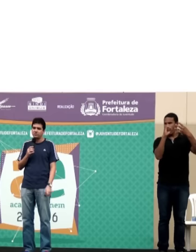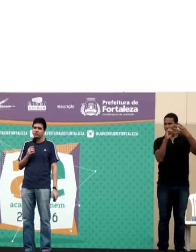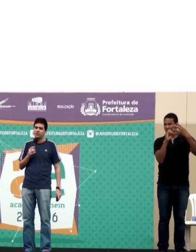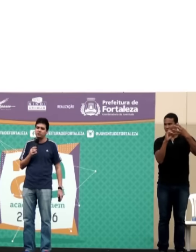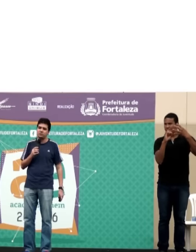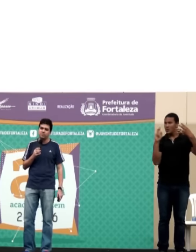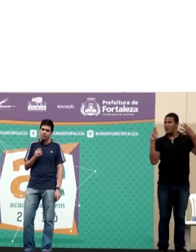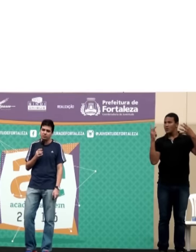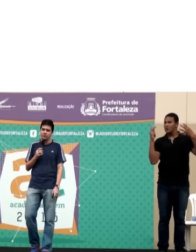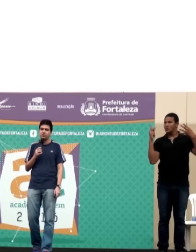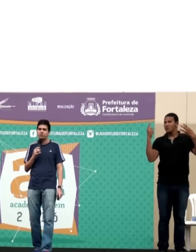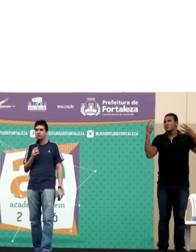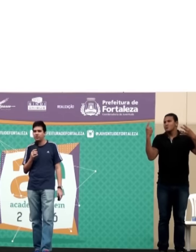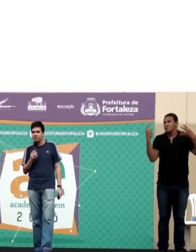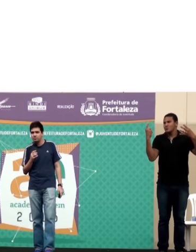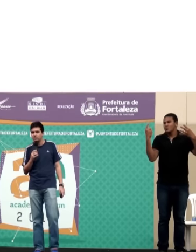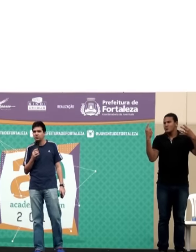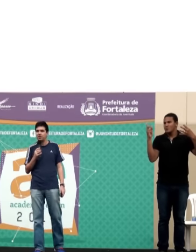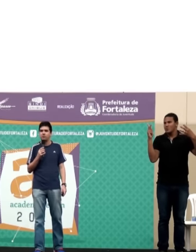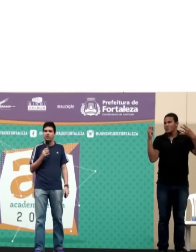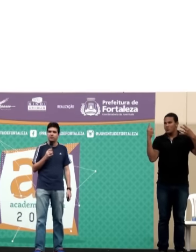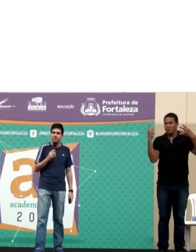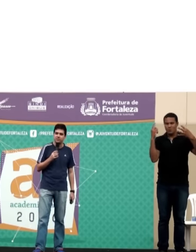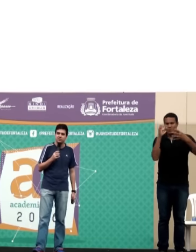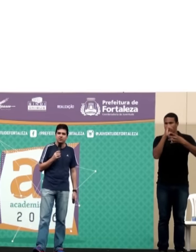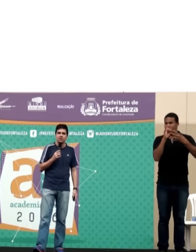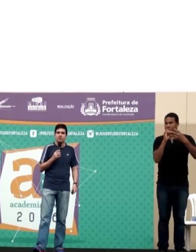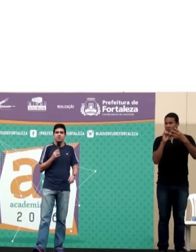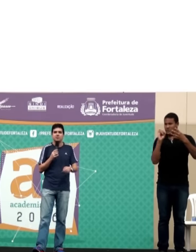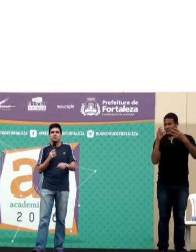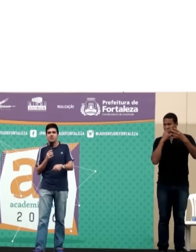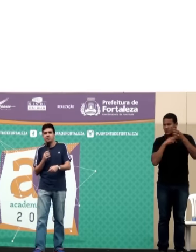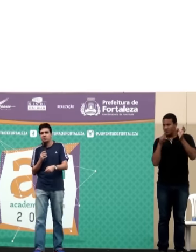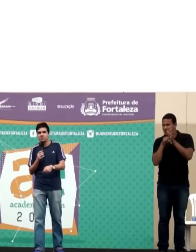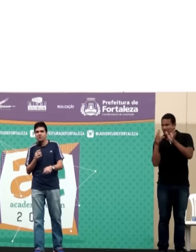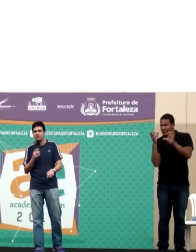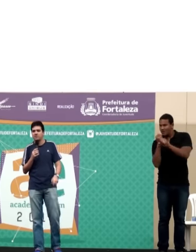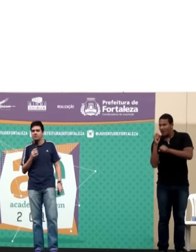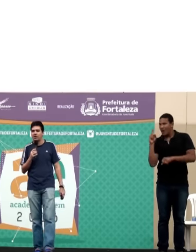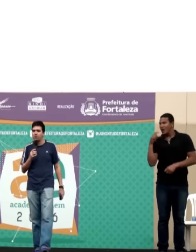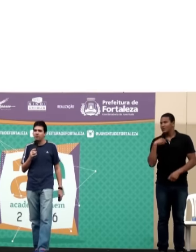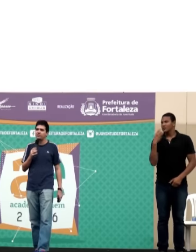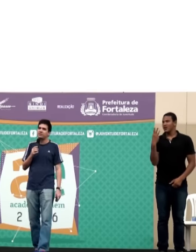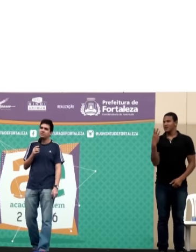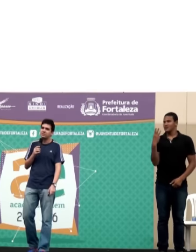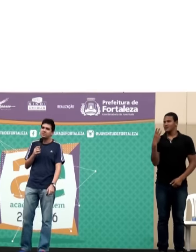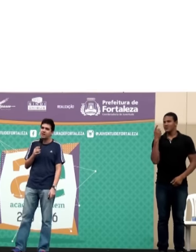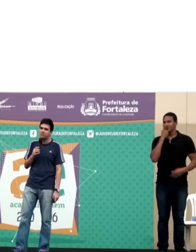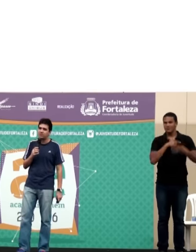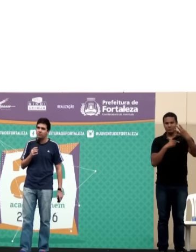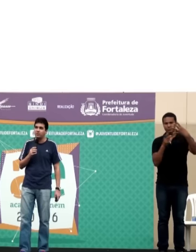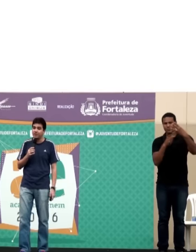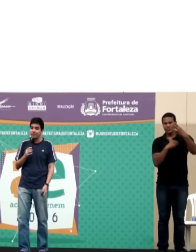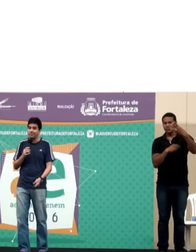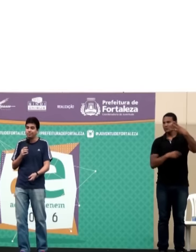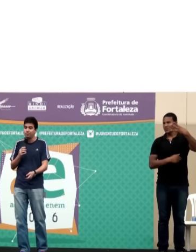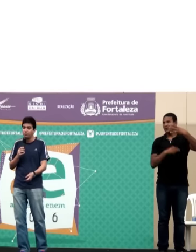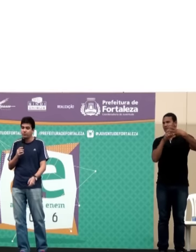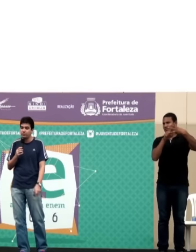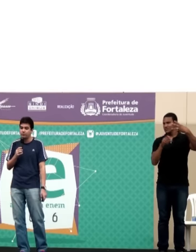de oxigênios pelo número de hidrogênios, dá igual a 3. Se essa subtração dá igual a 3, esse ácido ele é o